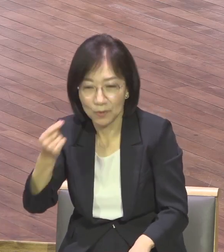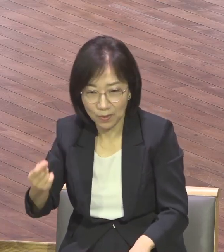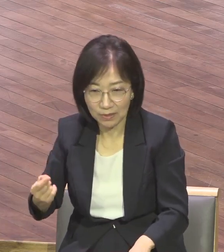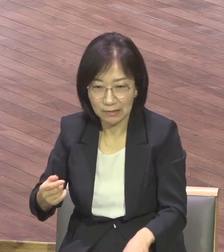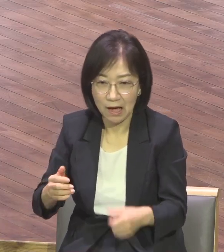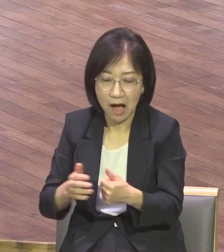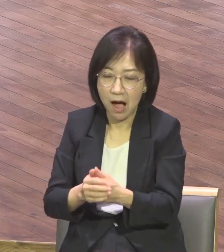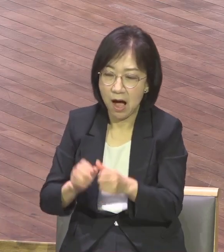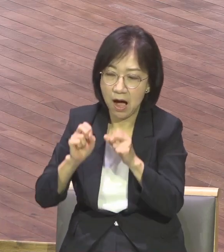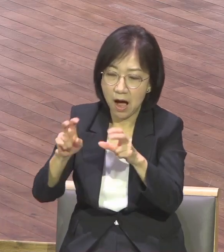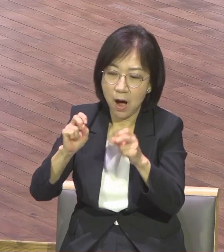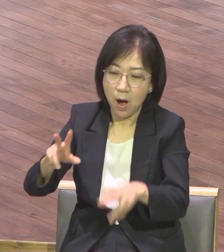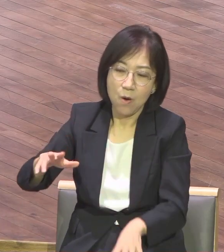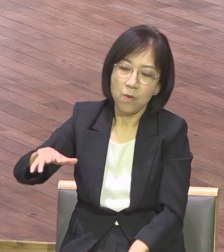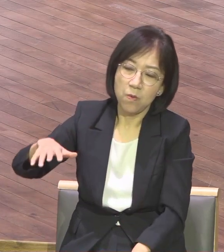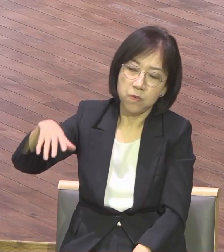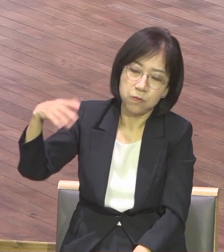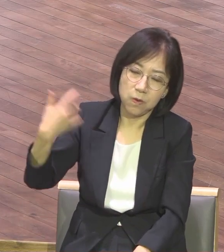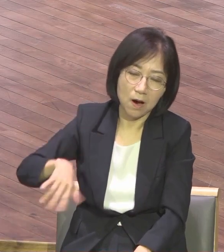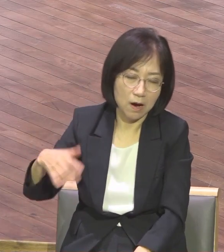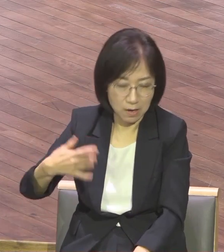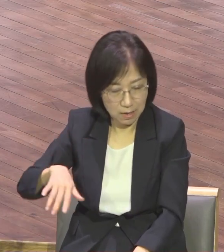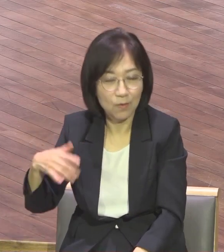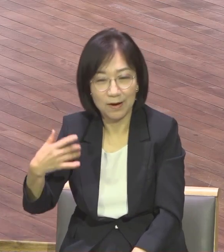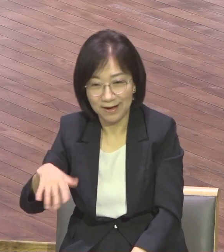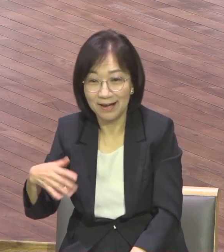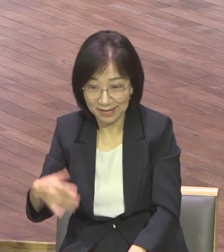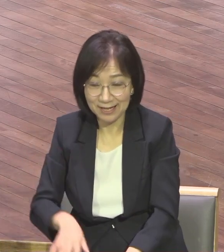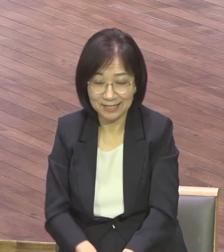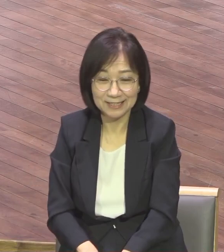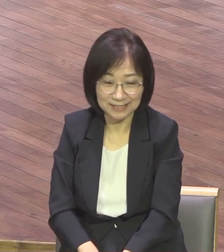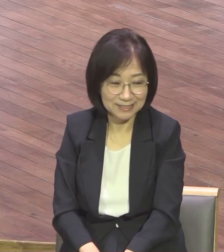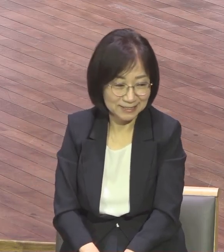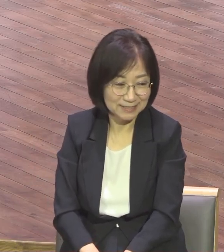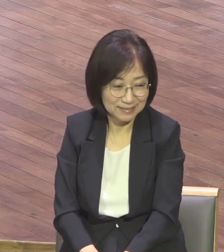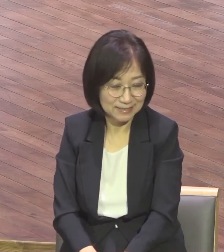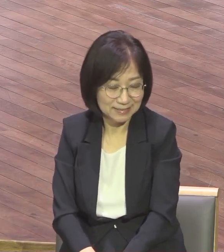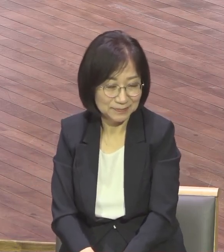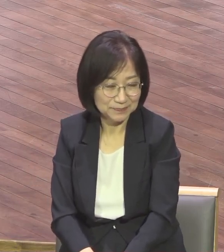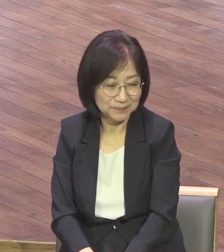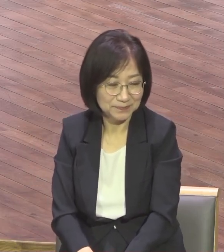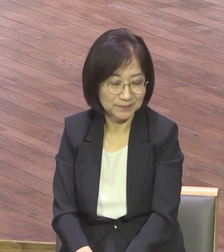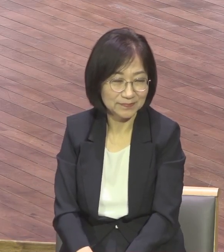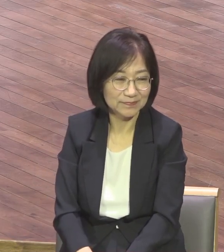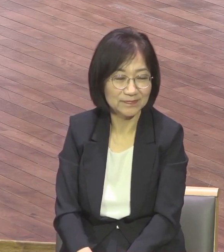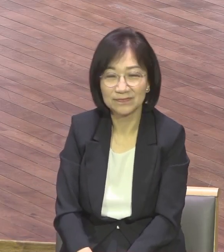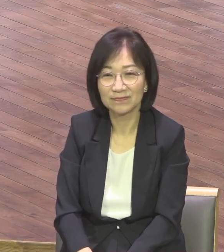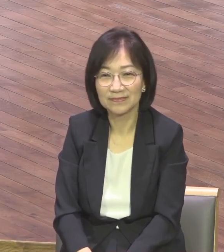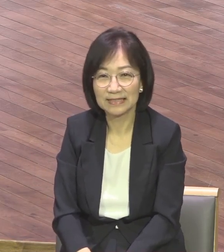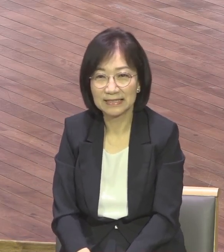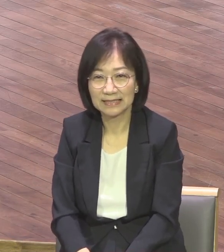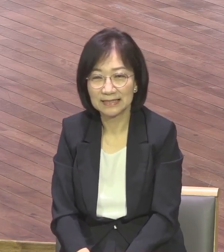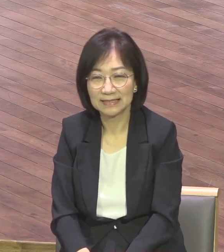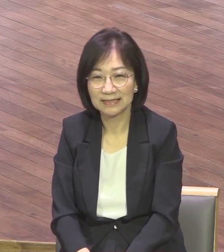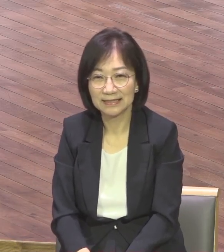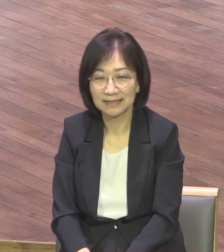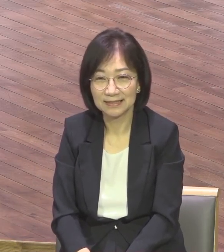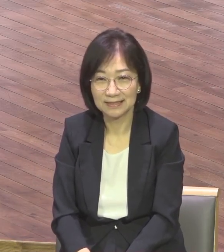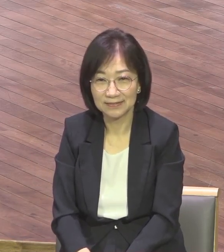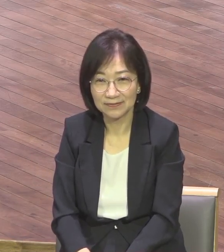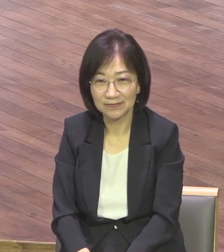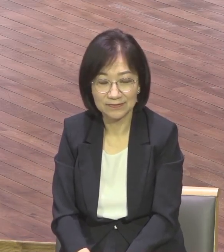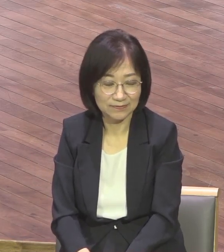다 철수하는데 그 현장에 복음 가진 자 원색 복음 가지고 나가면 된다.